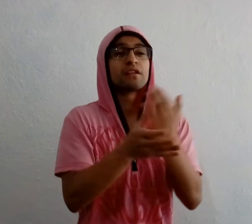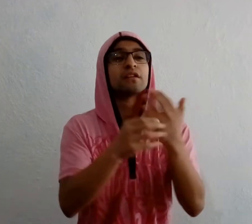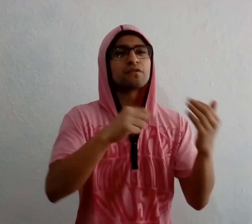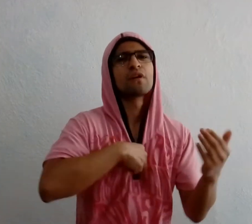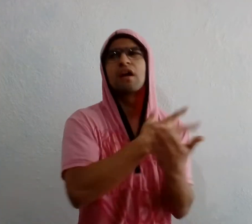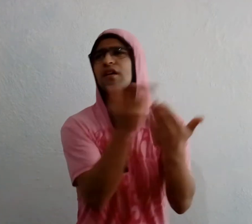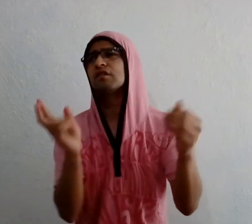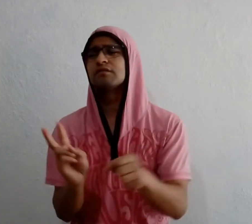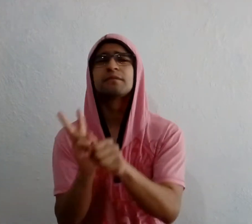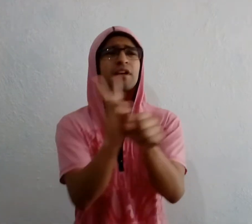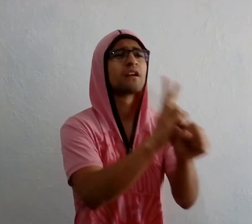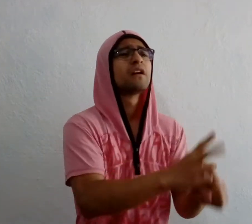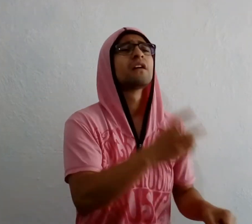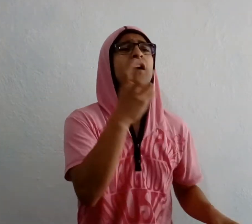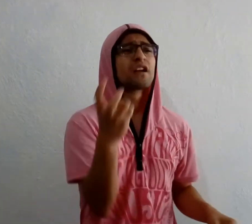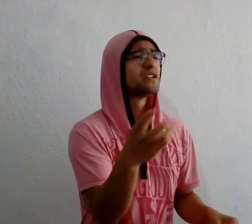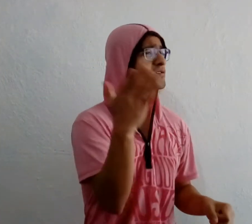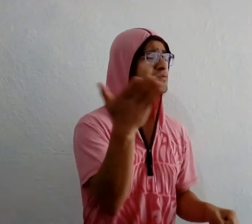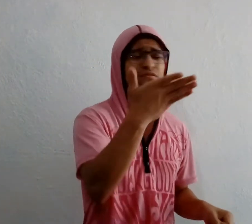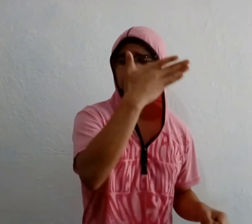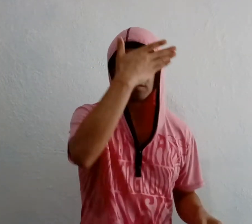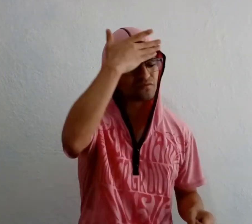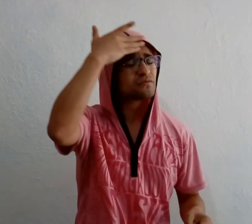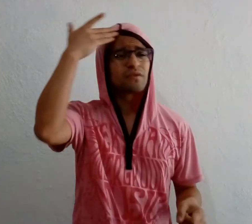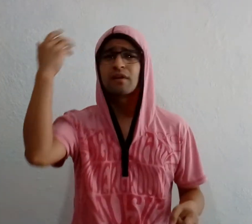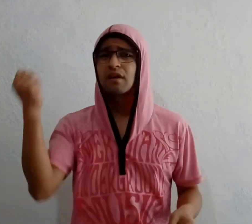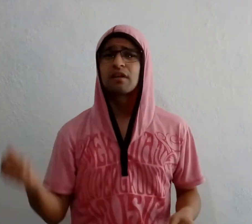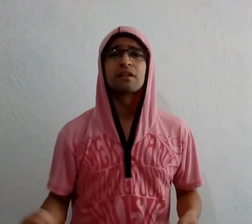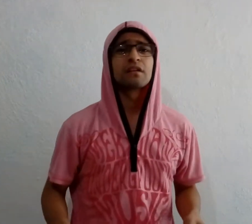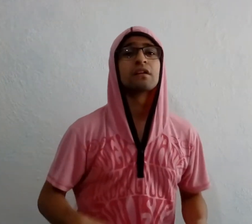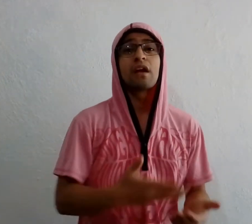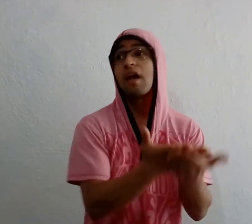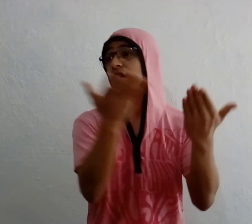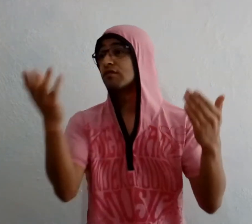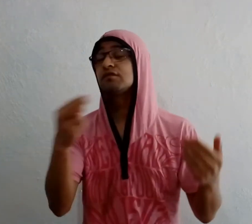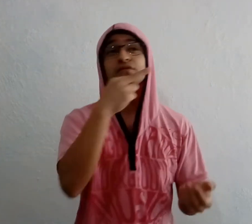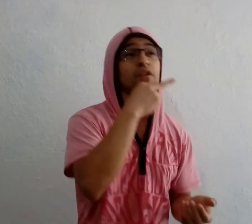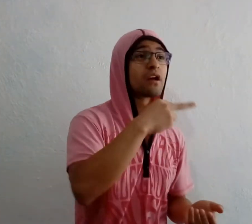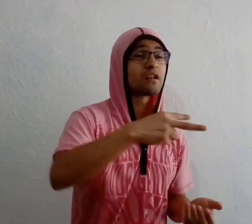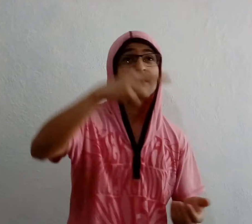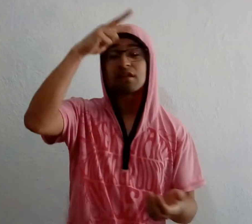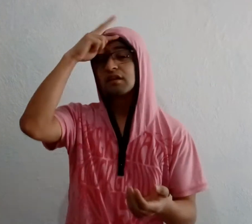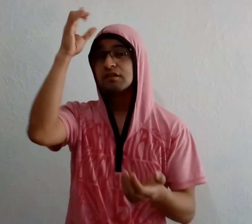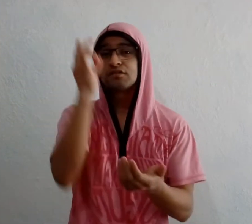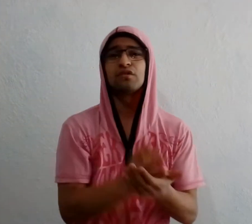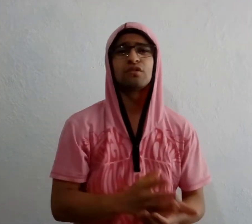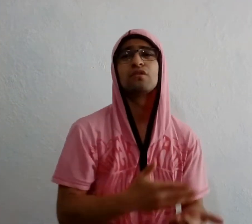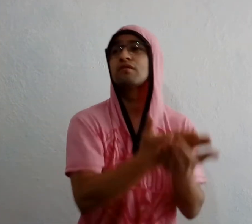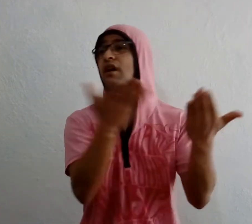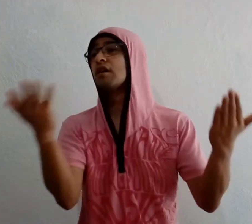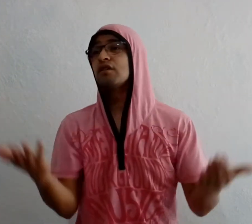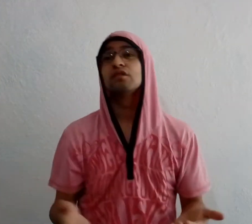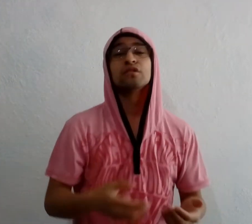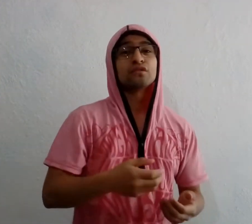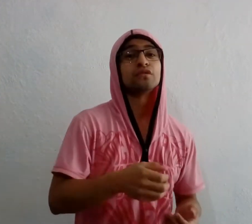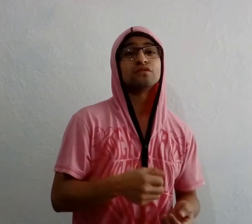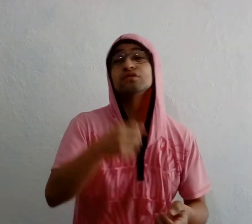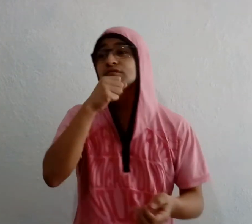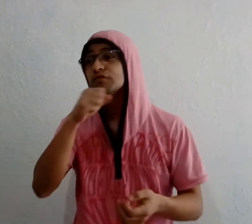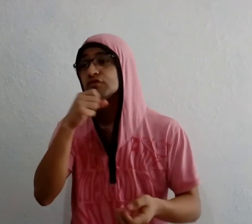agenda, trabajando. Muchos no lo notan, pero yo los estoy velando. Mas el que nada sabe, nada aporta, solo dice que me meto en lo que